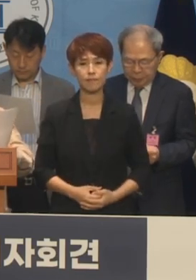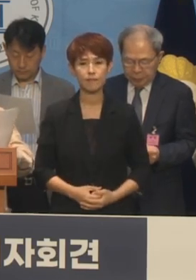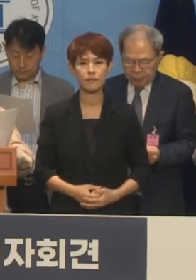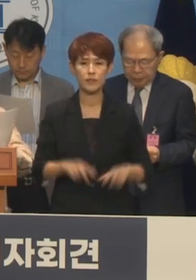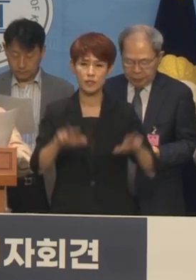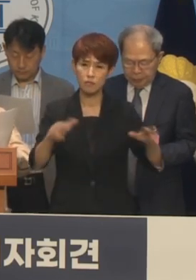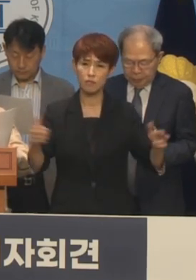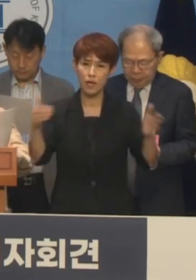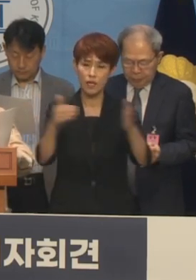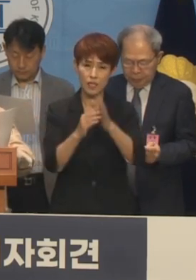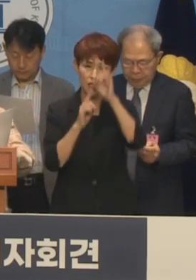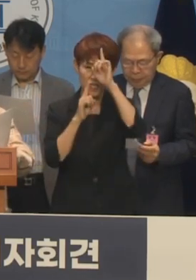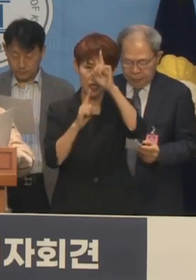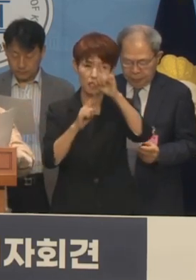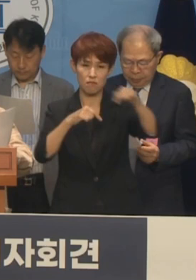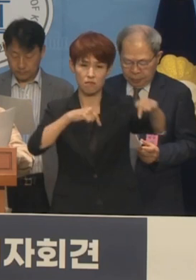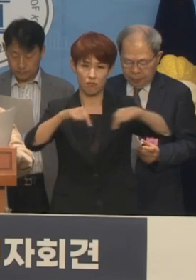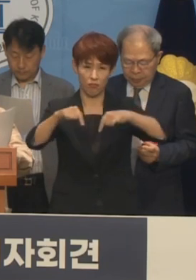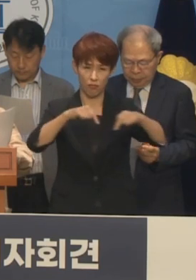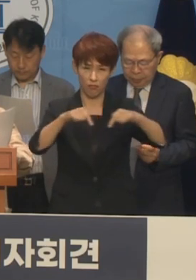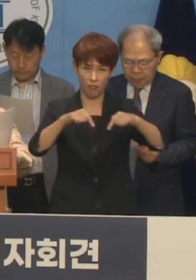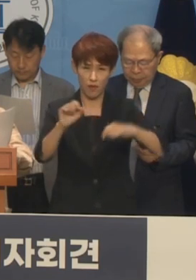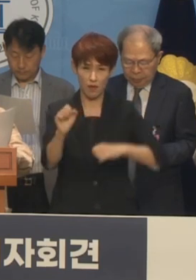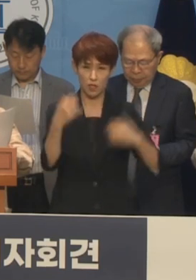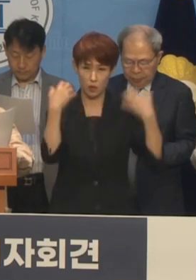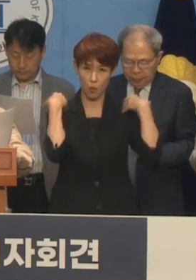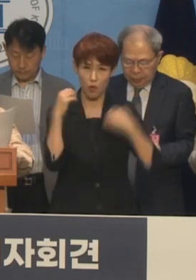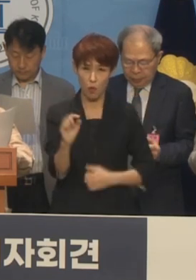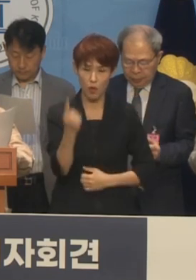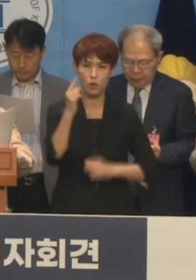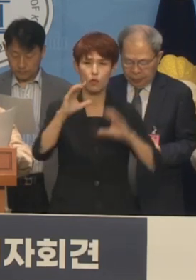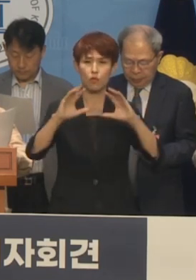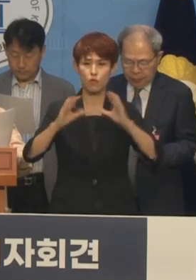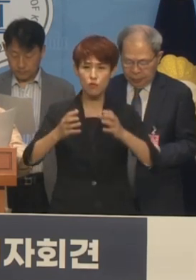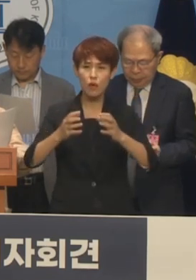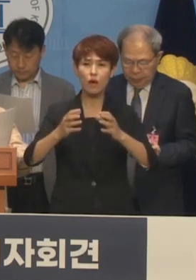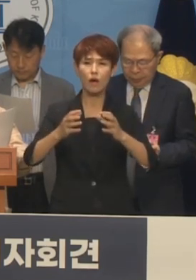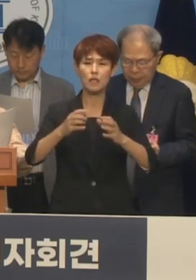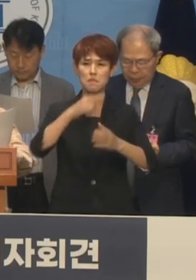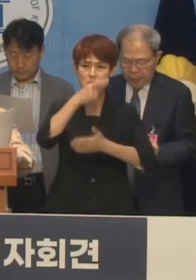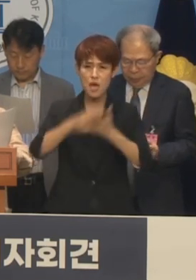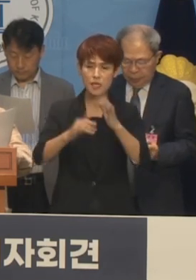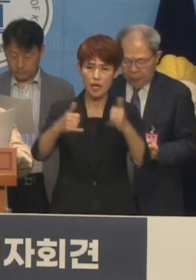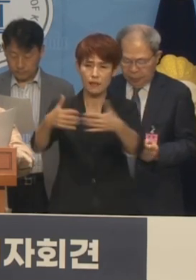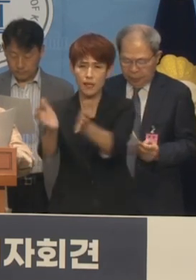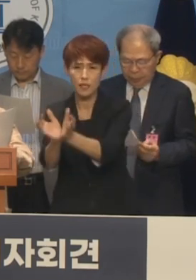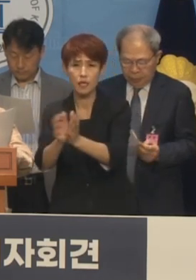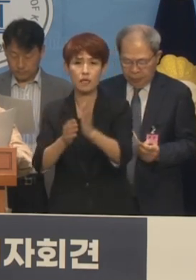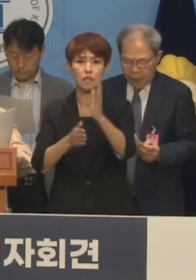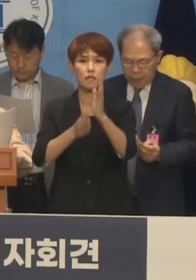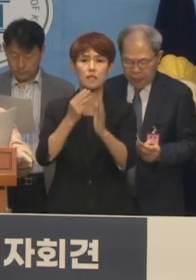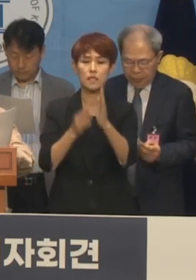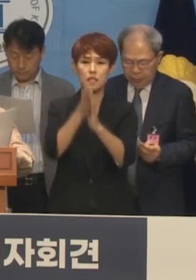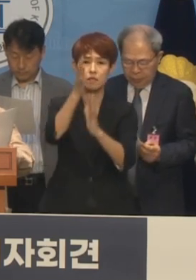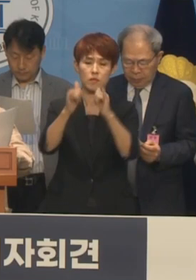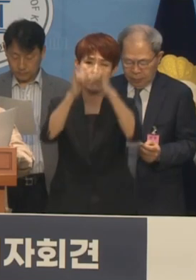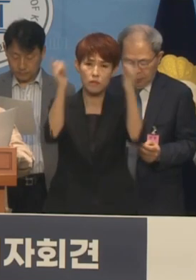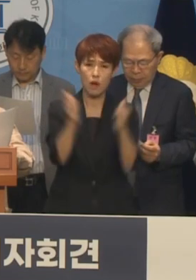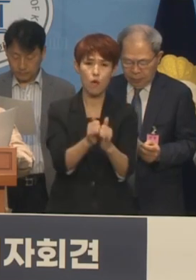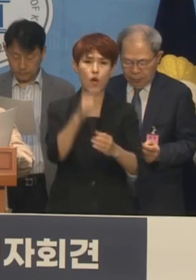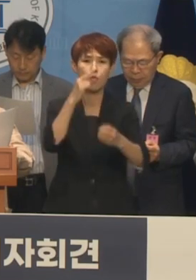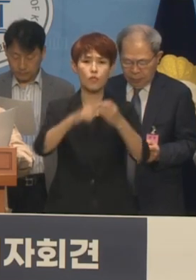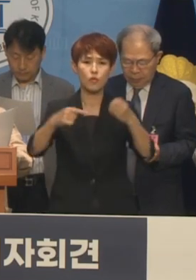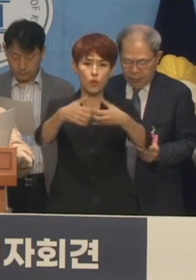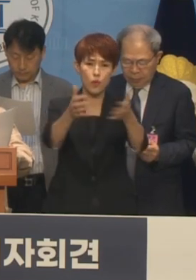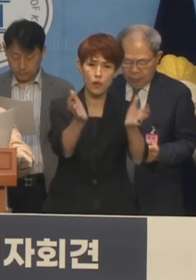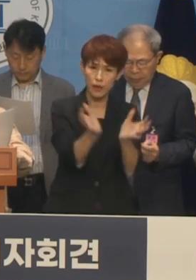그동안 이승만 정권에 의한 국가폭력 희생자 단체 등 시민사회와 불교계 등